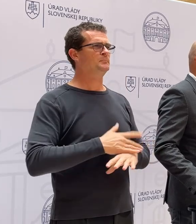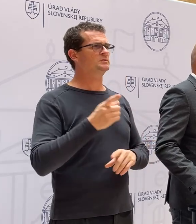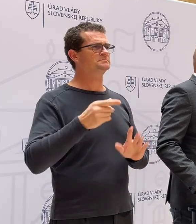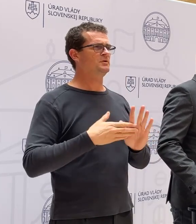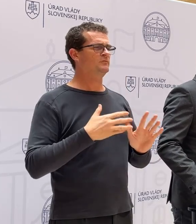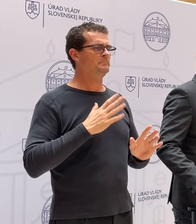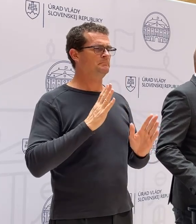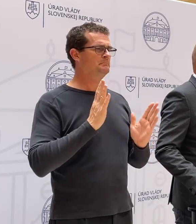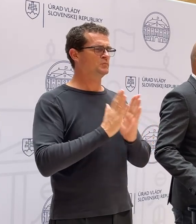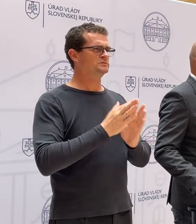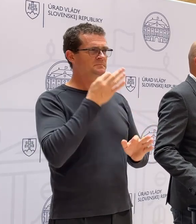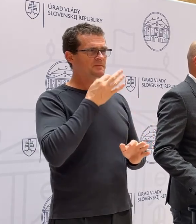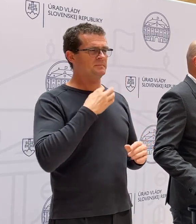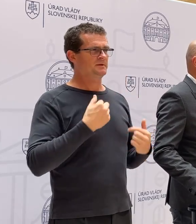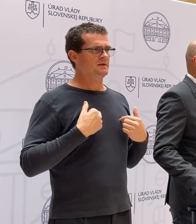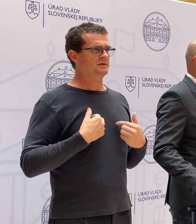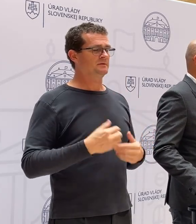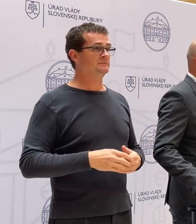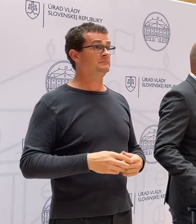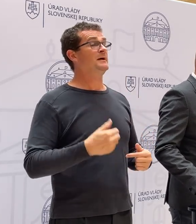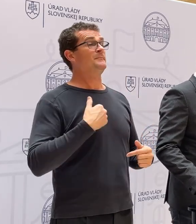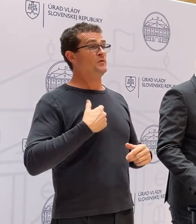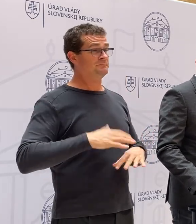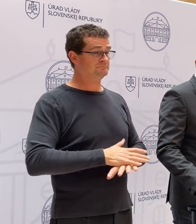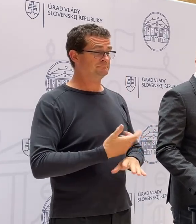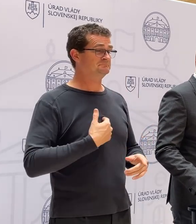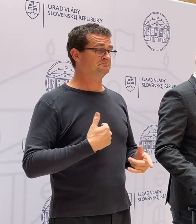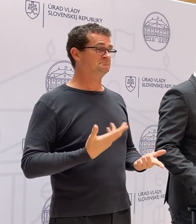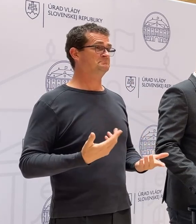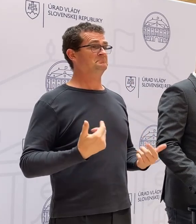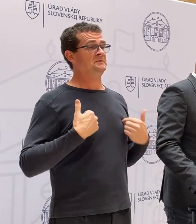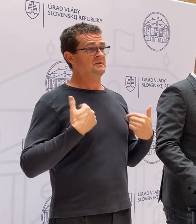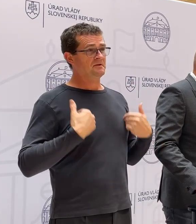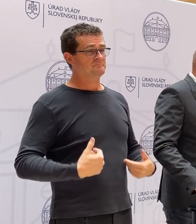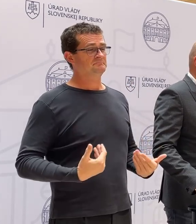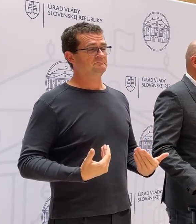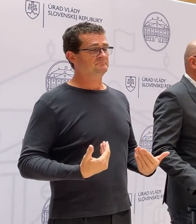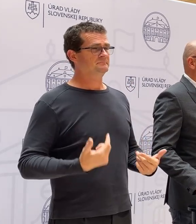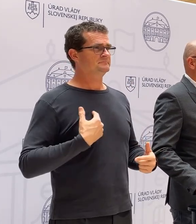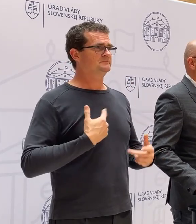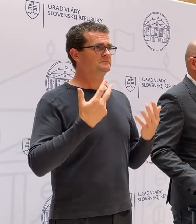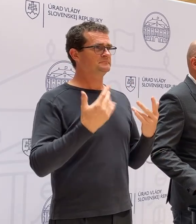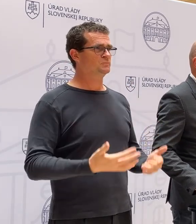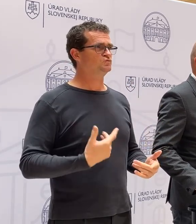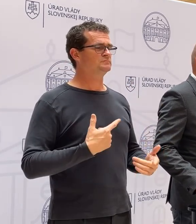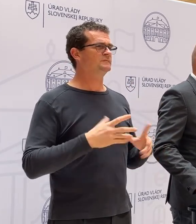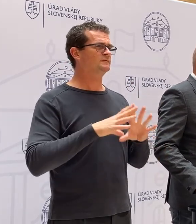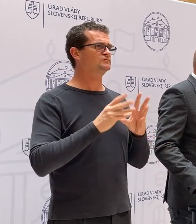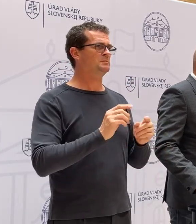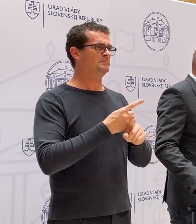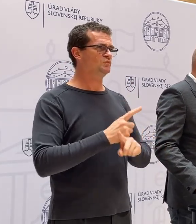Igora Matoviča. Ja sa pýtam na váš pocit. Aha, môj pocit. Hej, môj pocit je taký, že rátam so